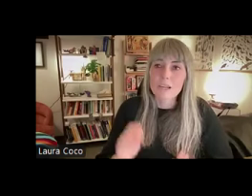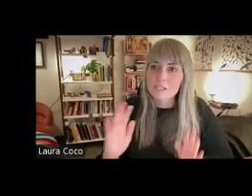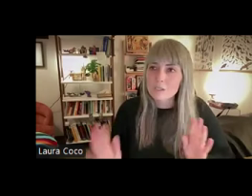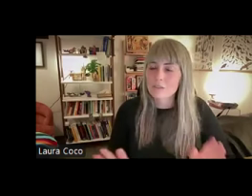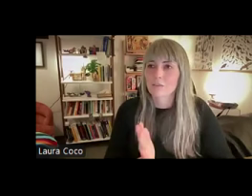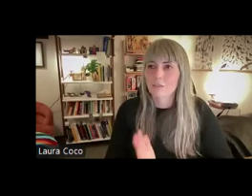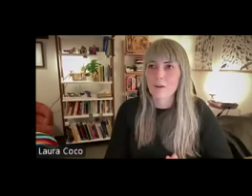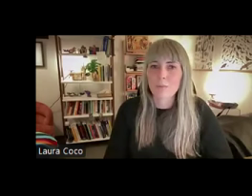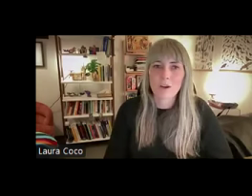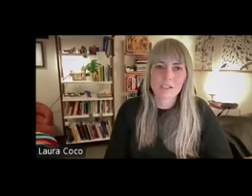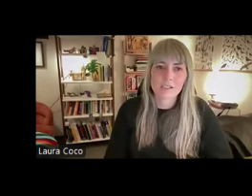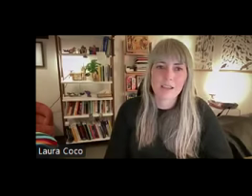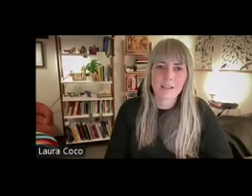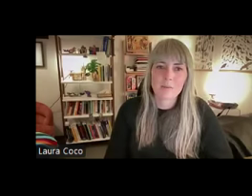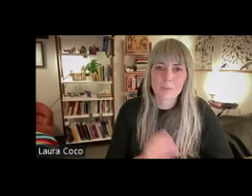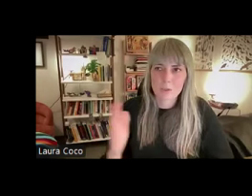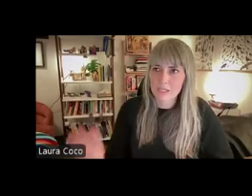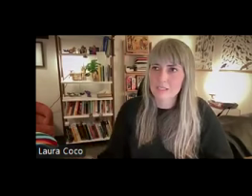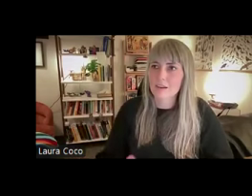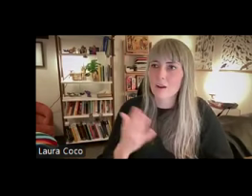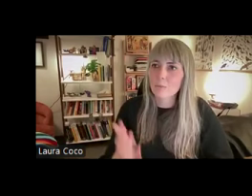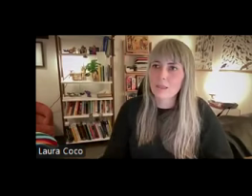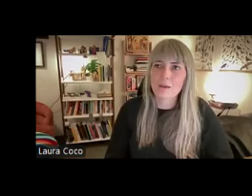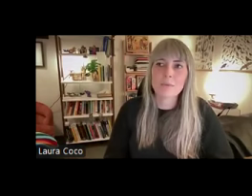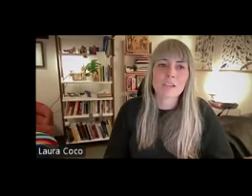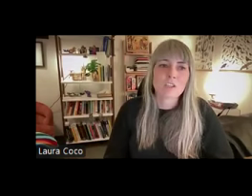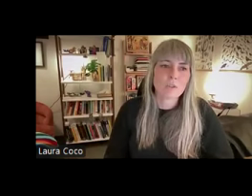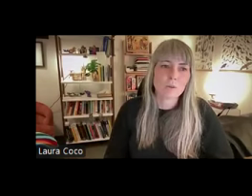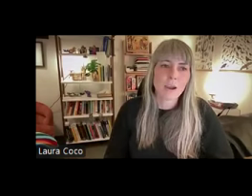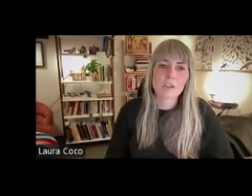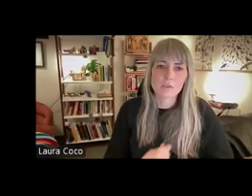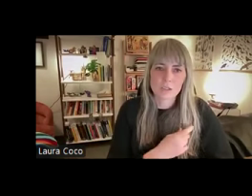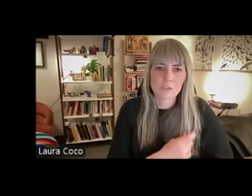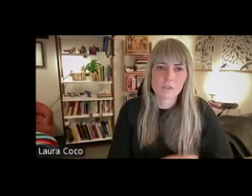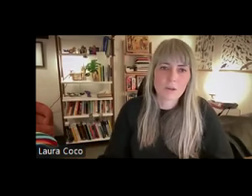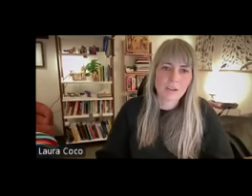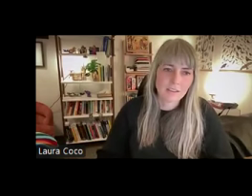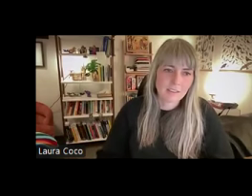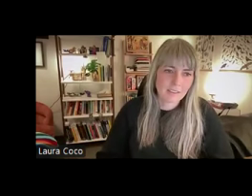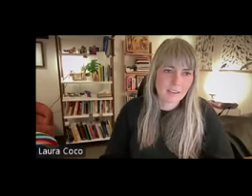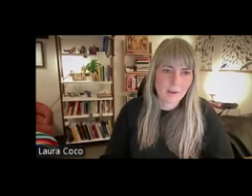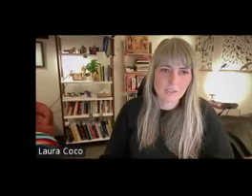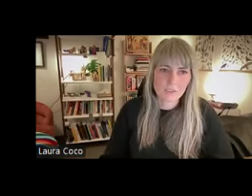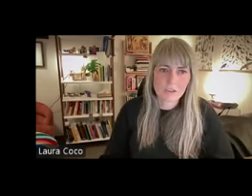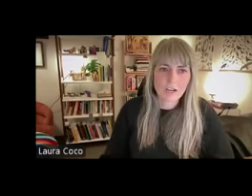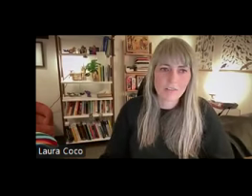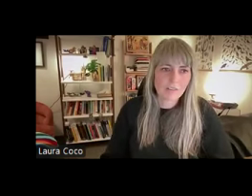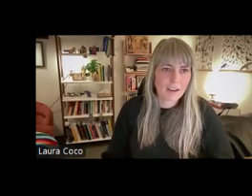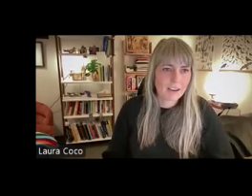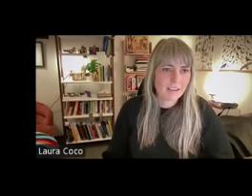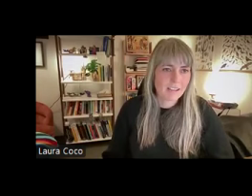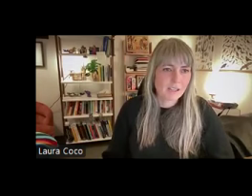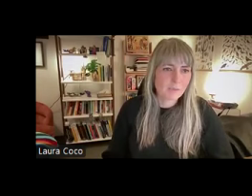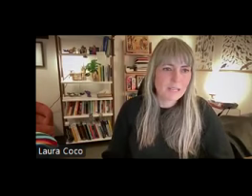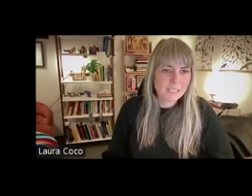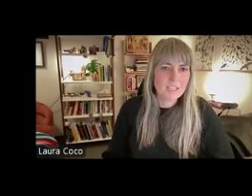Tenemos otro video de YouTube que va a ayudar un poco a orientar a los trabajadores agrícolas para que sepan cómo utilizar